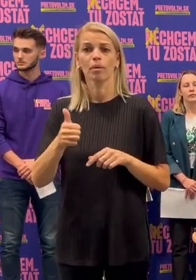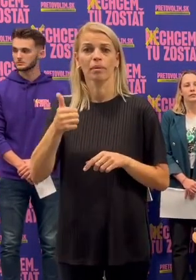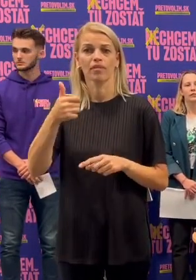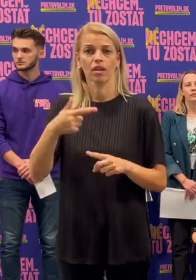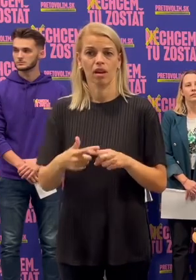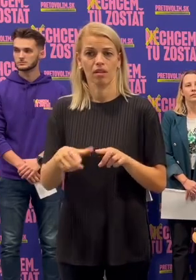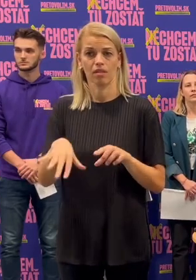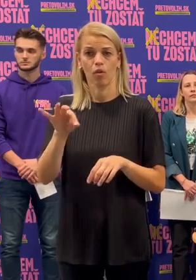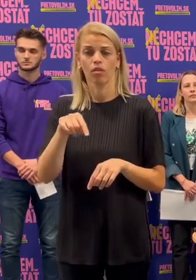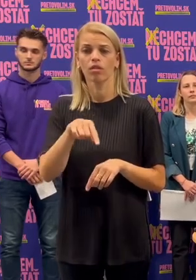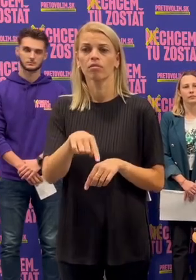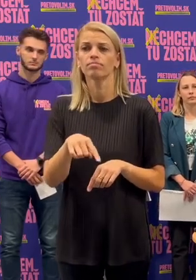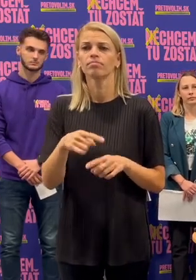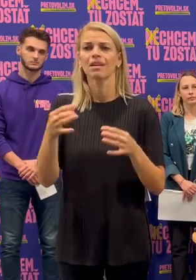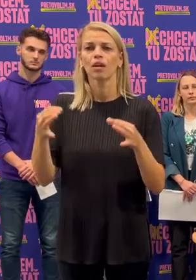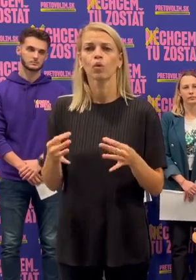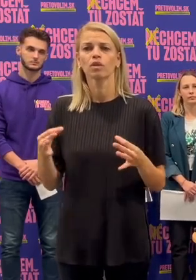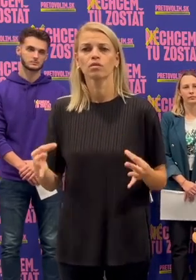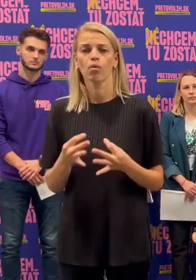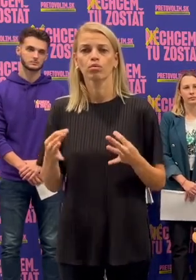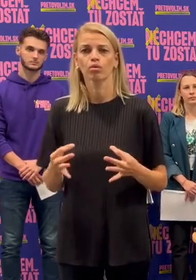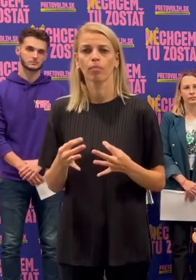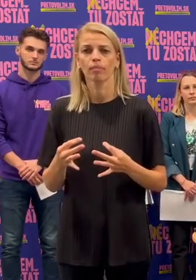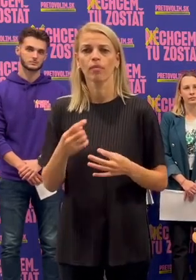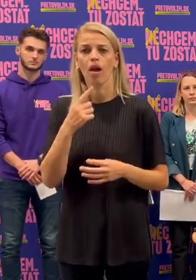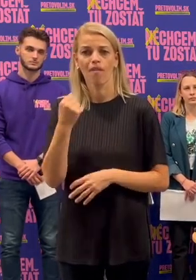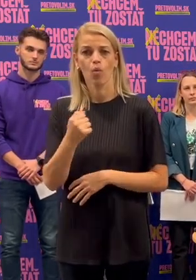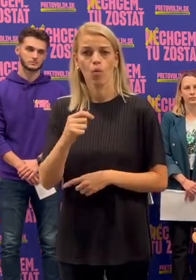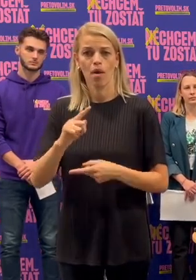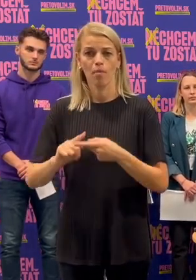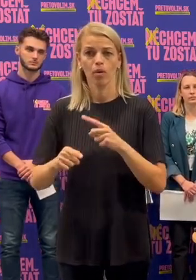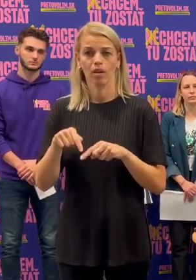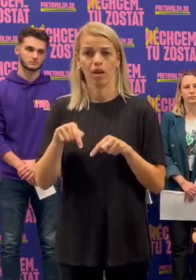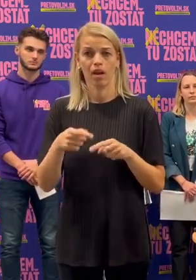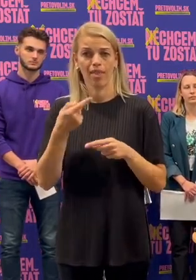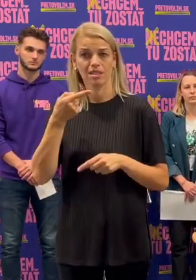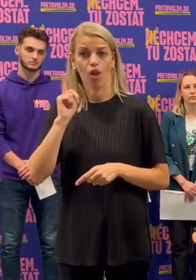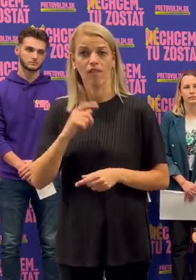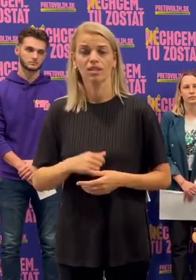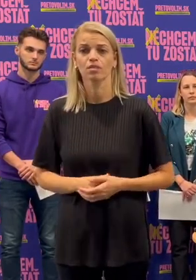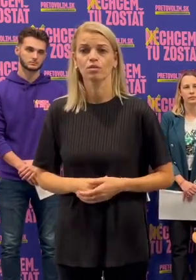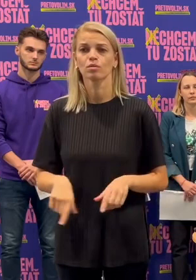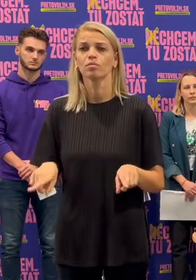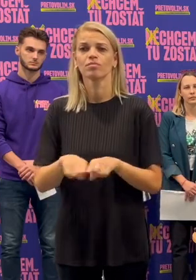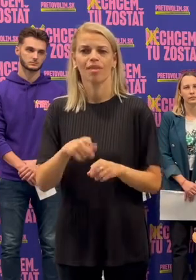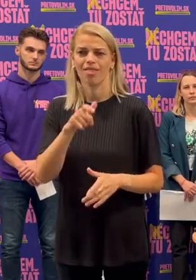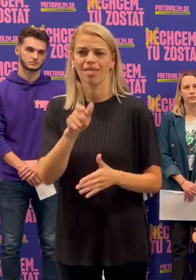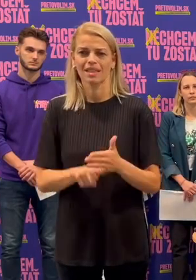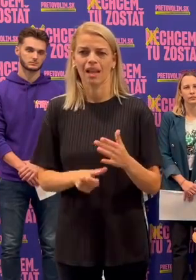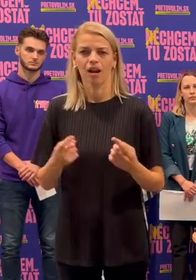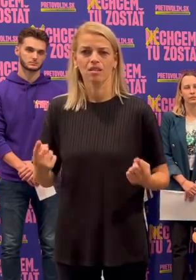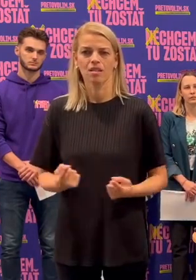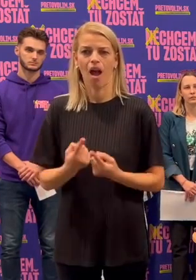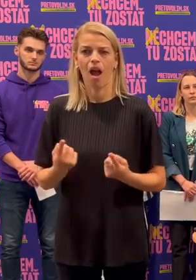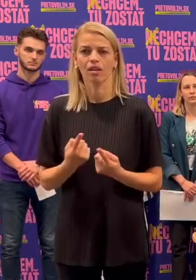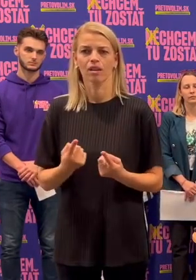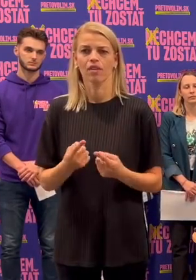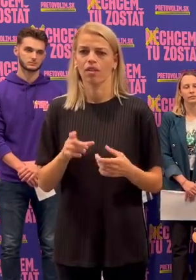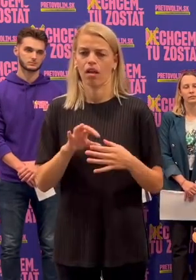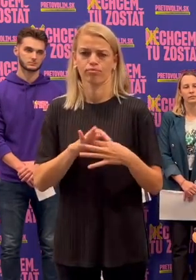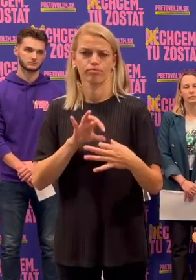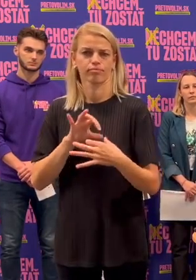sa dozvedia jednoduchým spôsobom o tom, ako funguje politika na Slovensku, taktiež je to samozrejme nestranická aktivita a